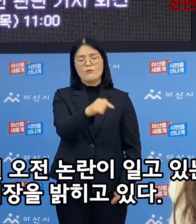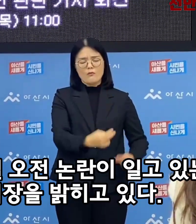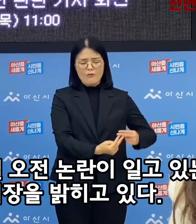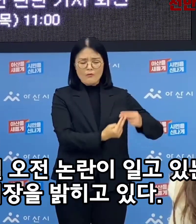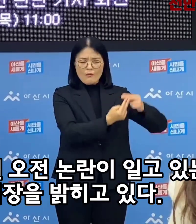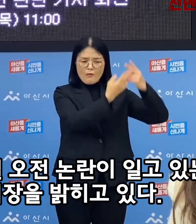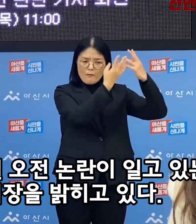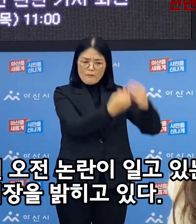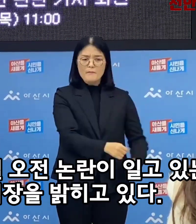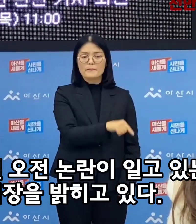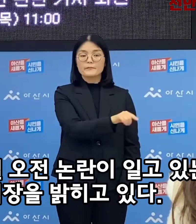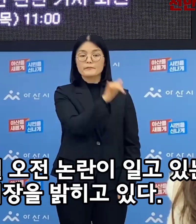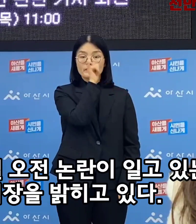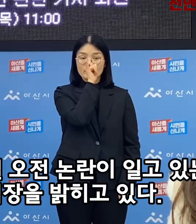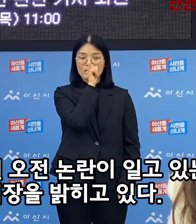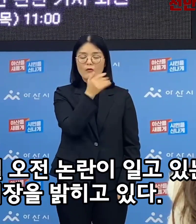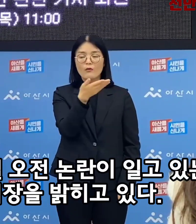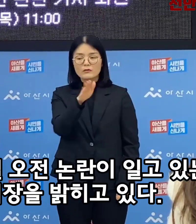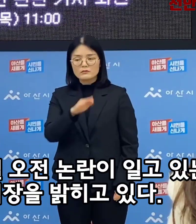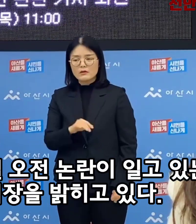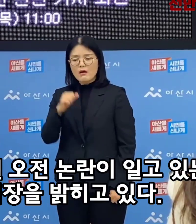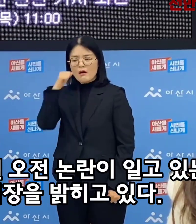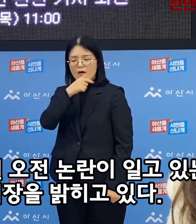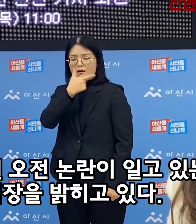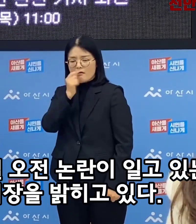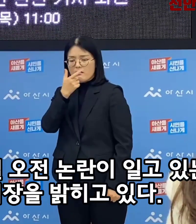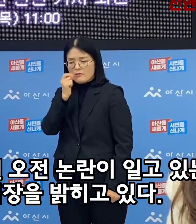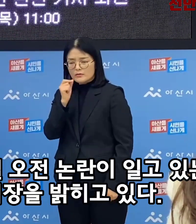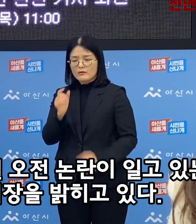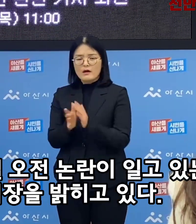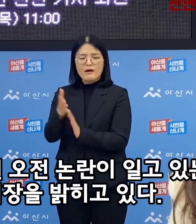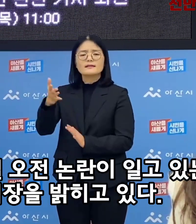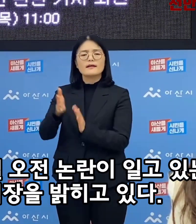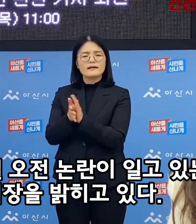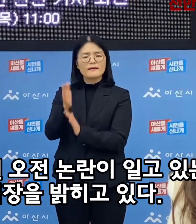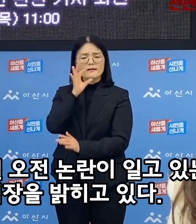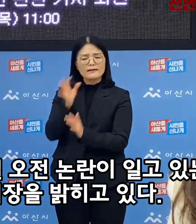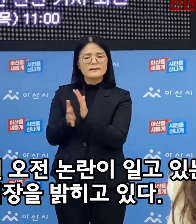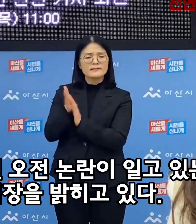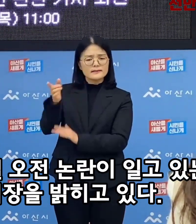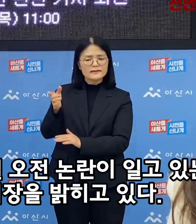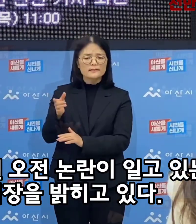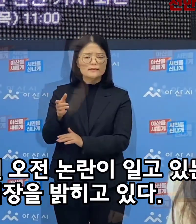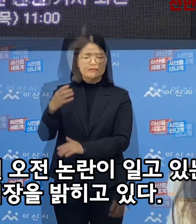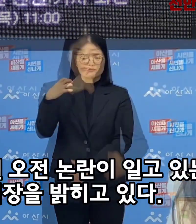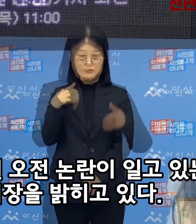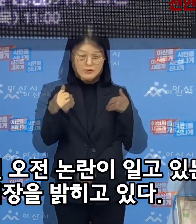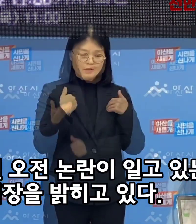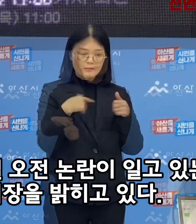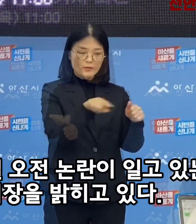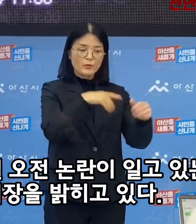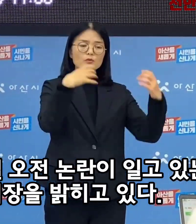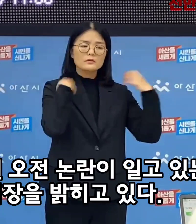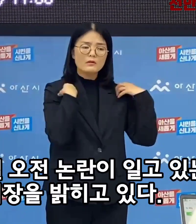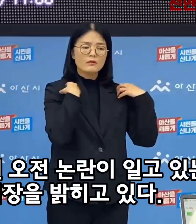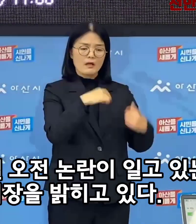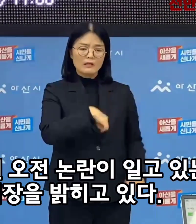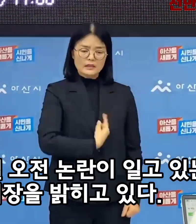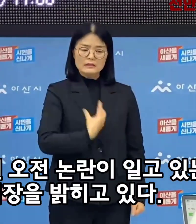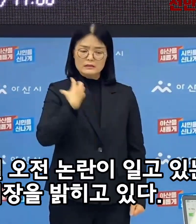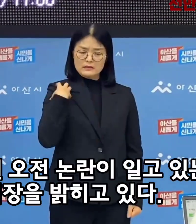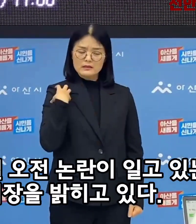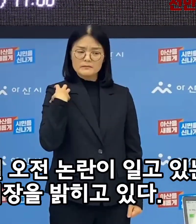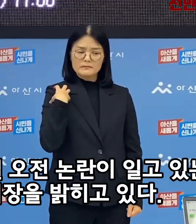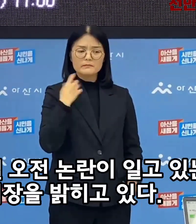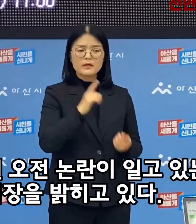두고 재정 압박을 겪고 있는 지자체에 부담을 지우는 것이 맞는 것입니까? 자기 부담을 요구하는